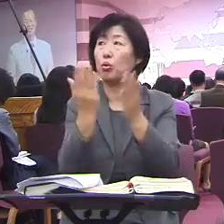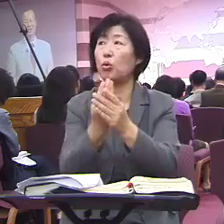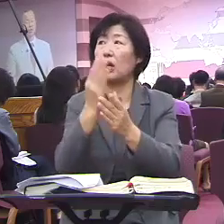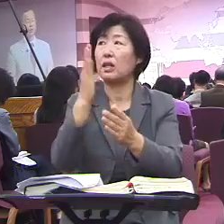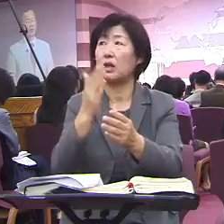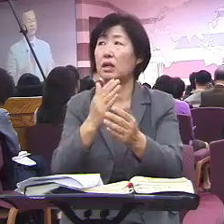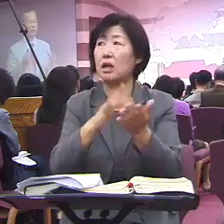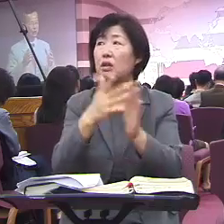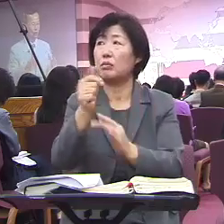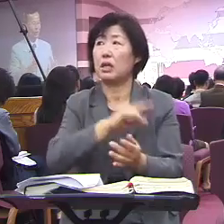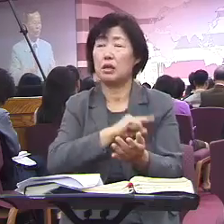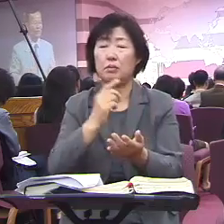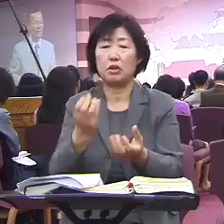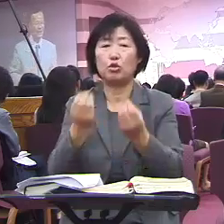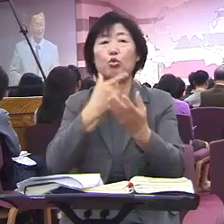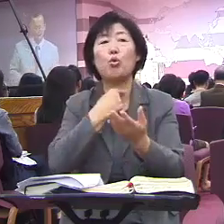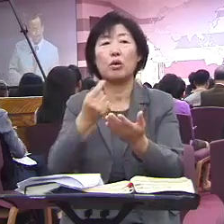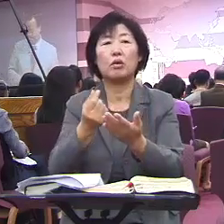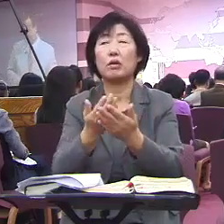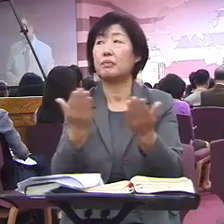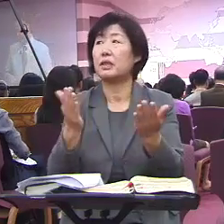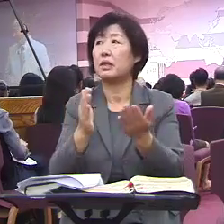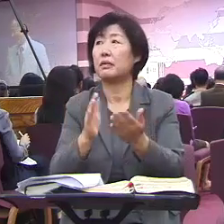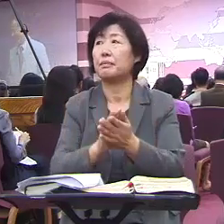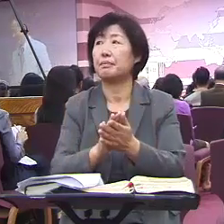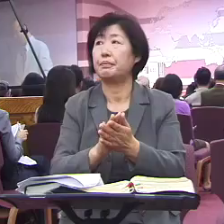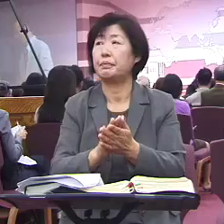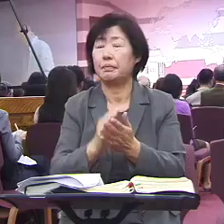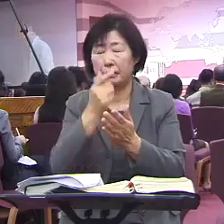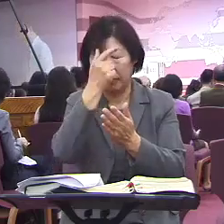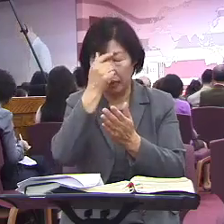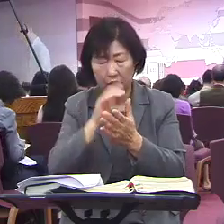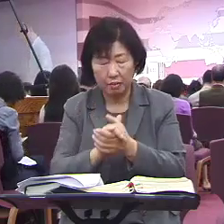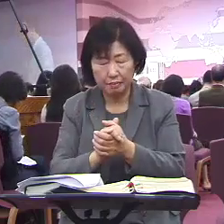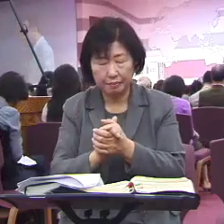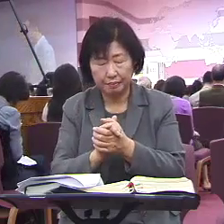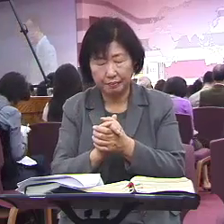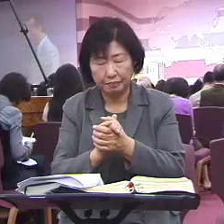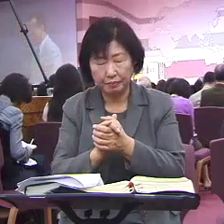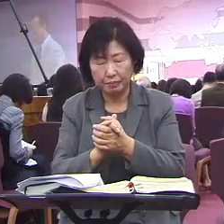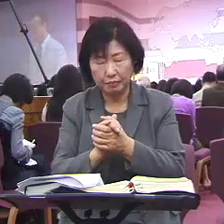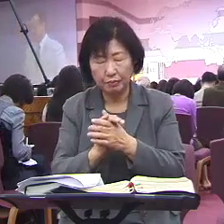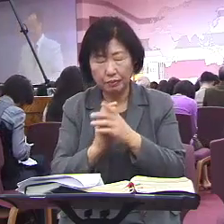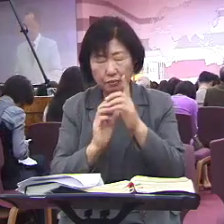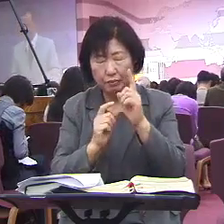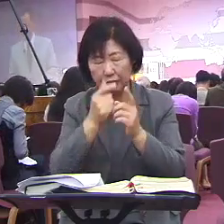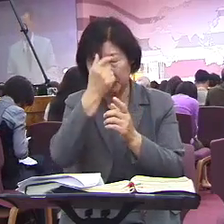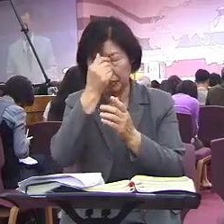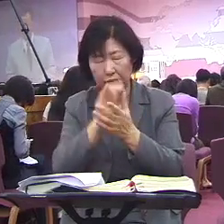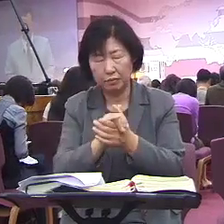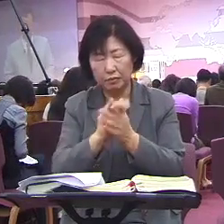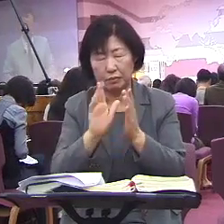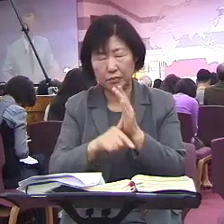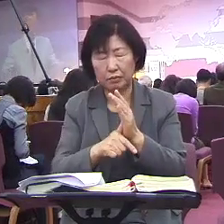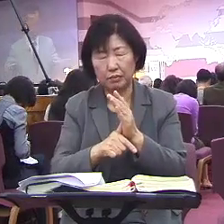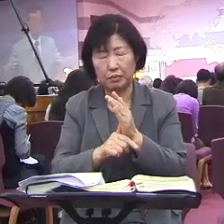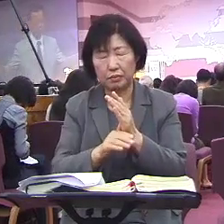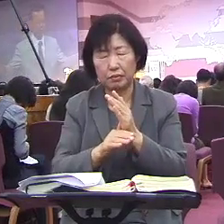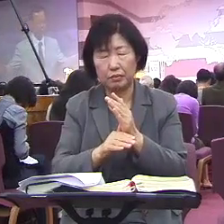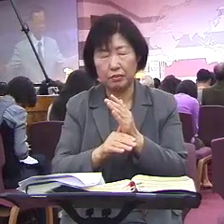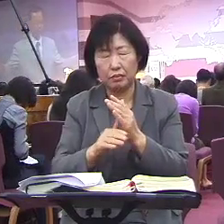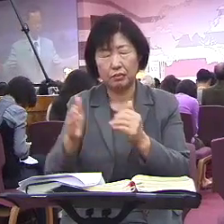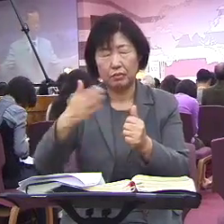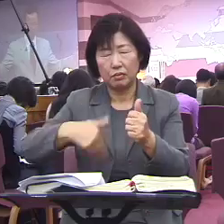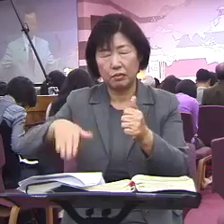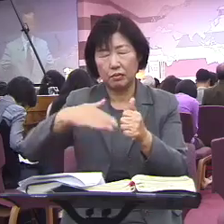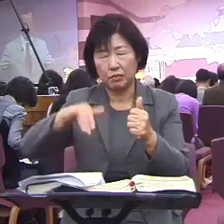되기를 예수님의 이름으로 축원합니다. 우리 한번 기도합시다. 오늘 기도할 때는요, 여러분